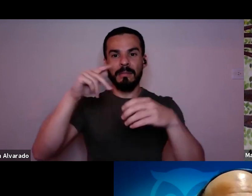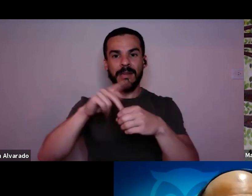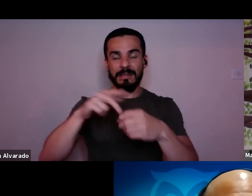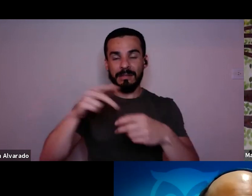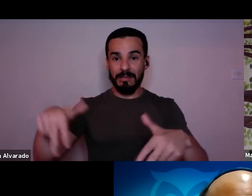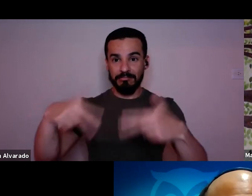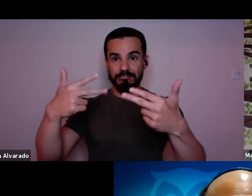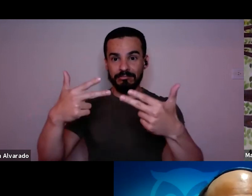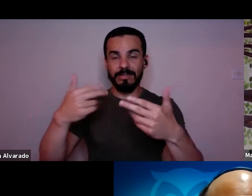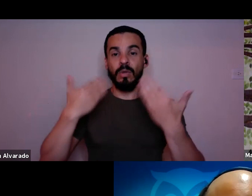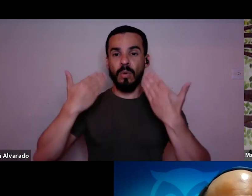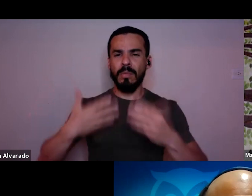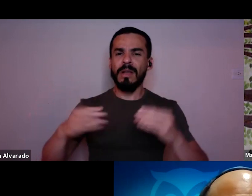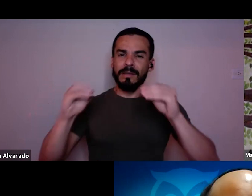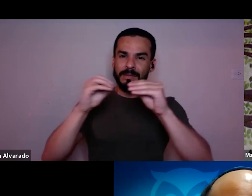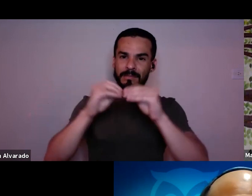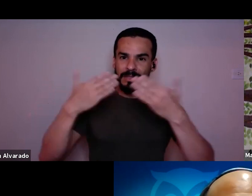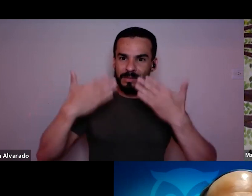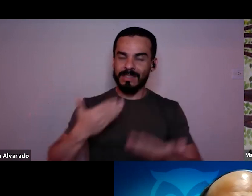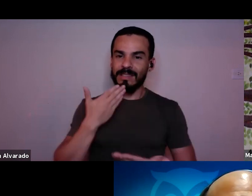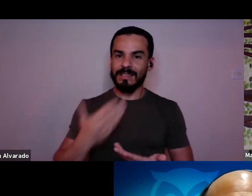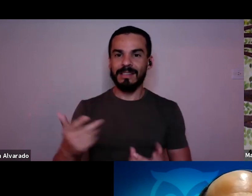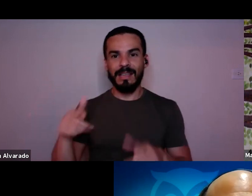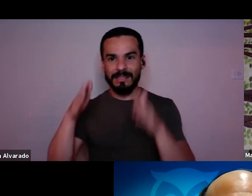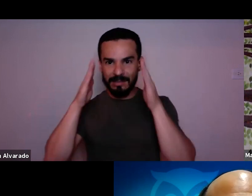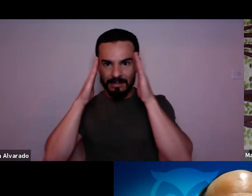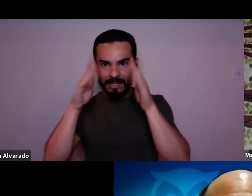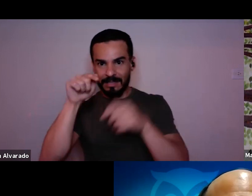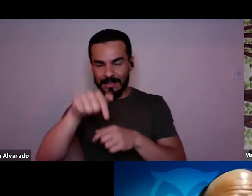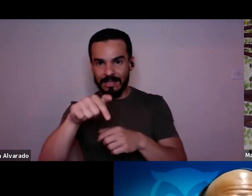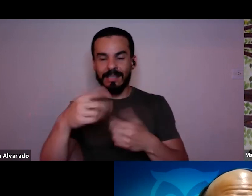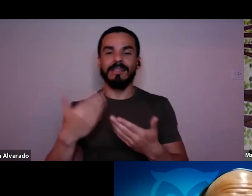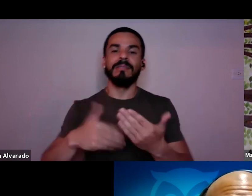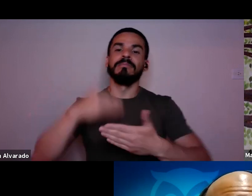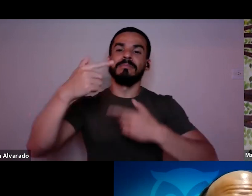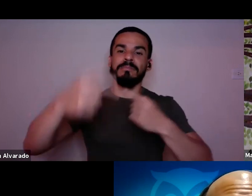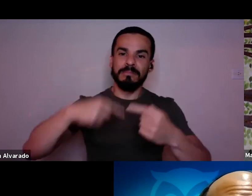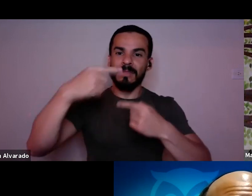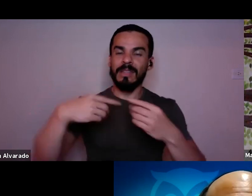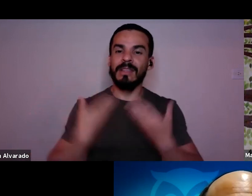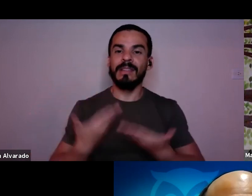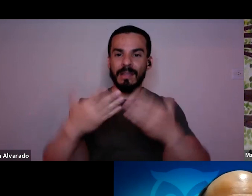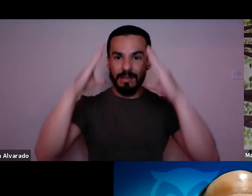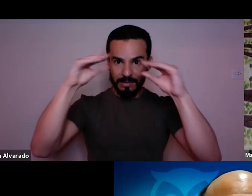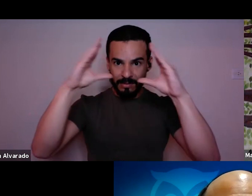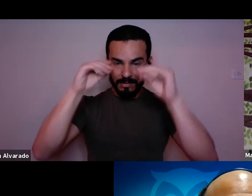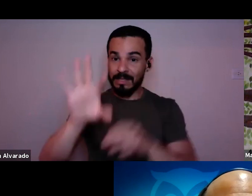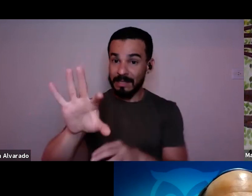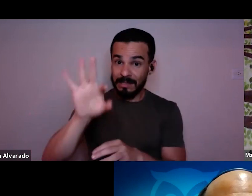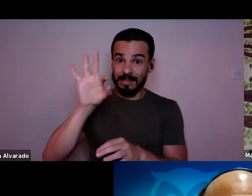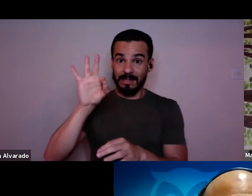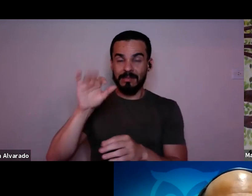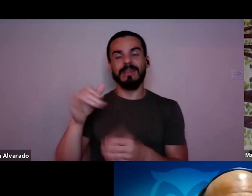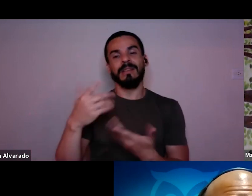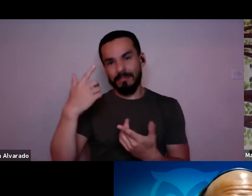de humanos más humanos Gracias por seguir esta serie hay constantemente les hacemos llegar la información y les invitamos por supuesto